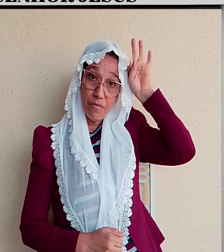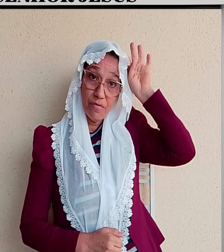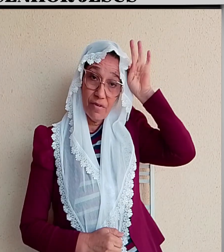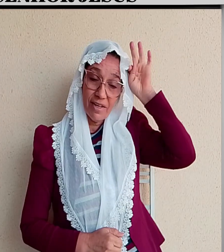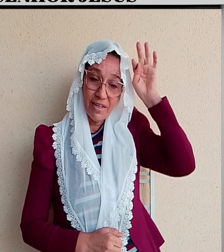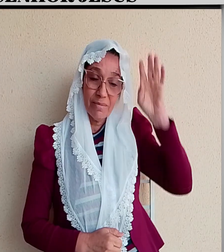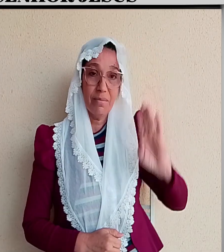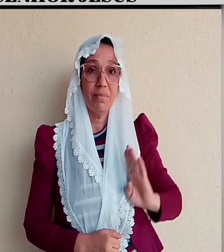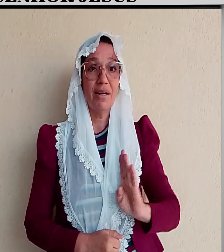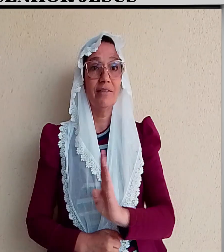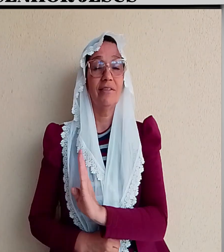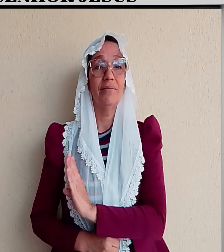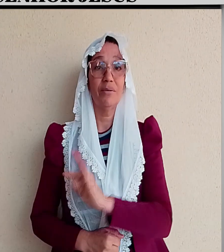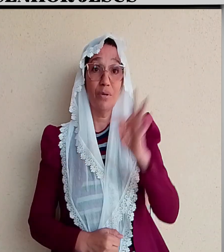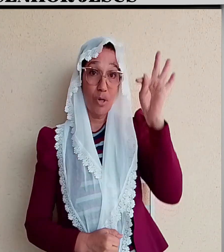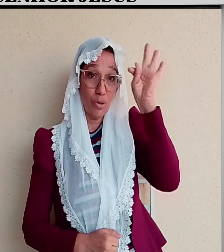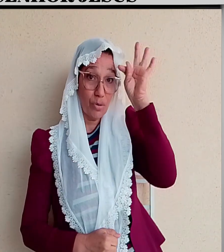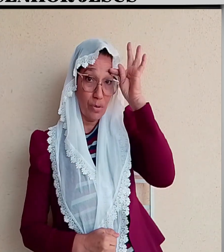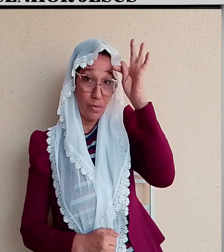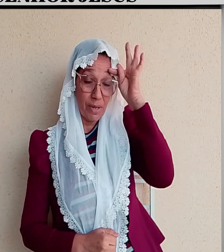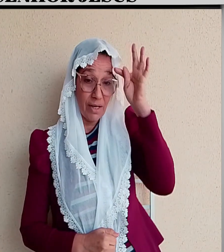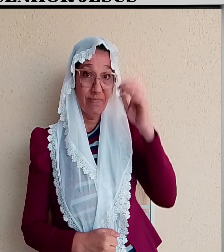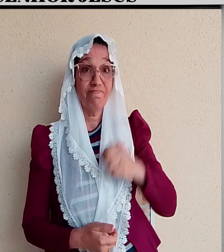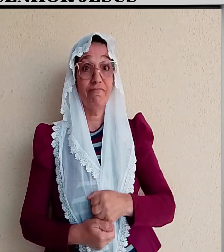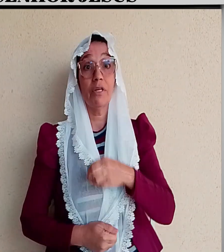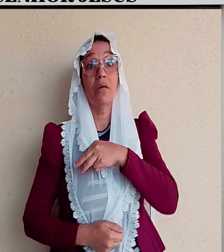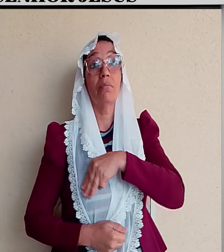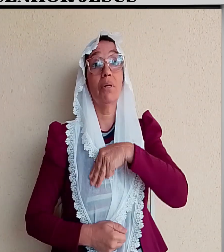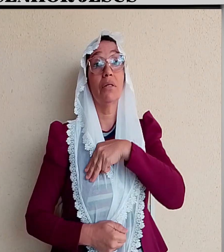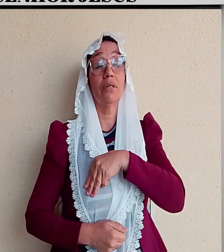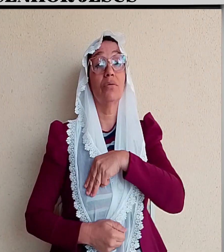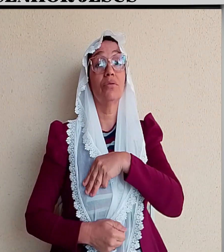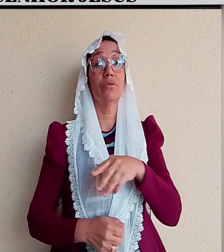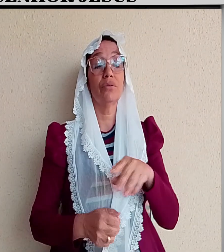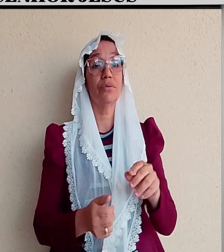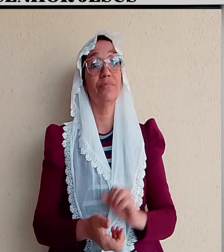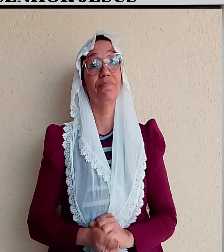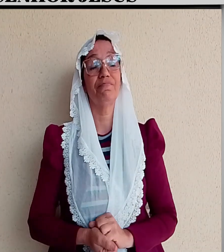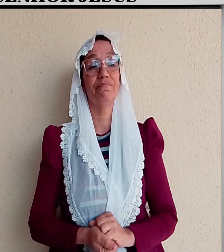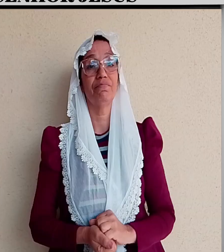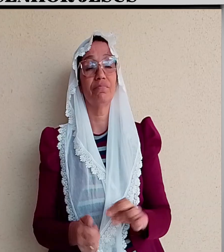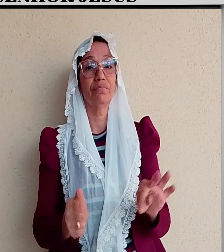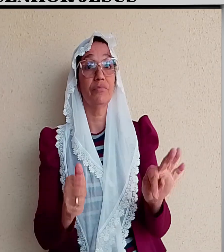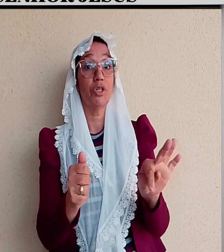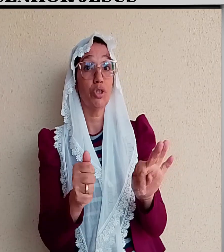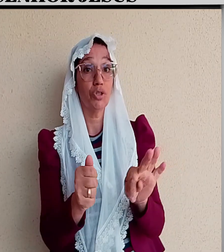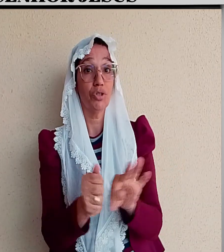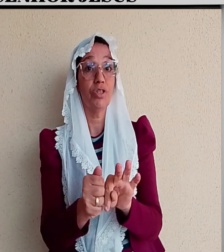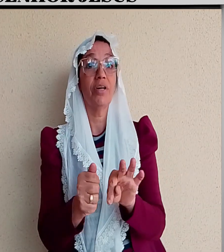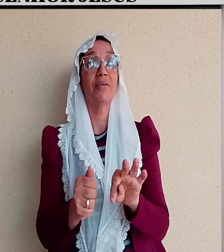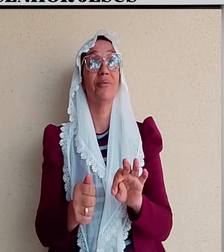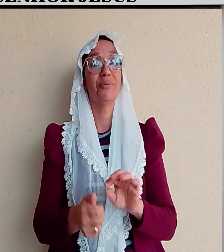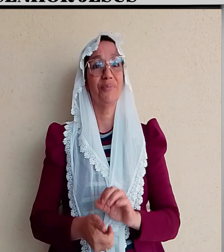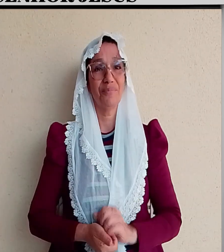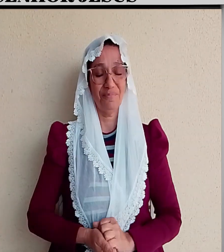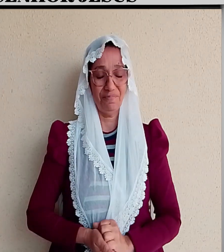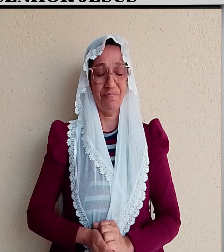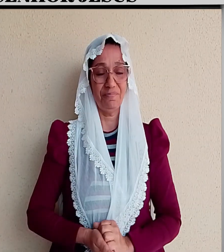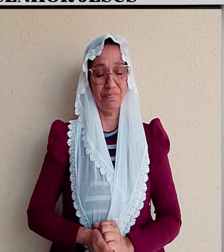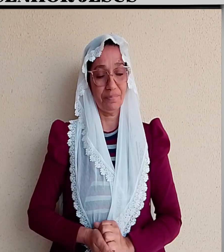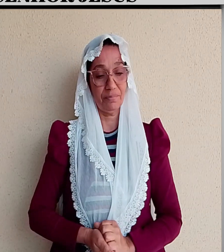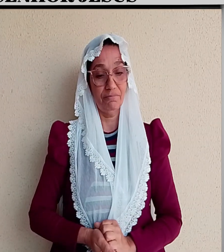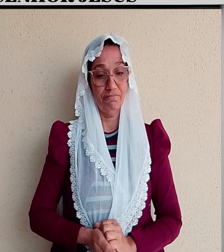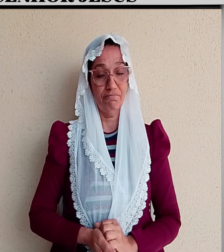Tomé e Mateus, o publicano, Tiago, filho de Alfeu, e Lebeu, apelidado Tadeu,